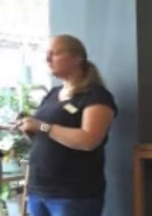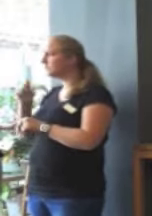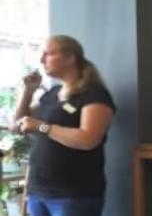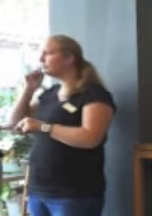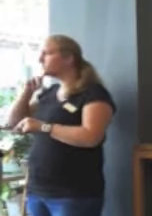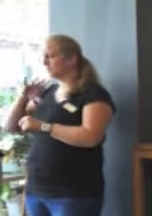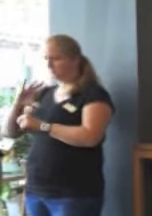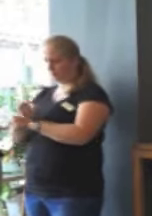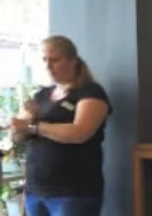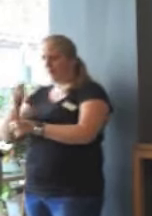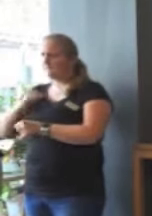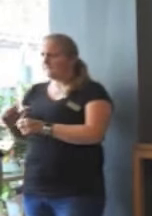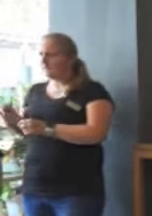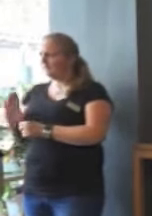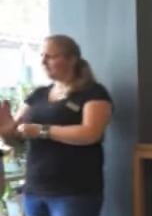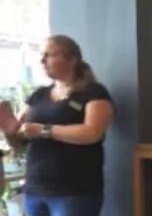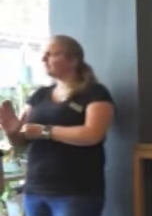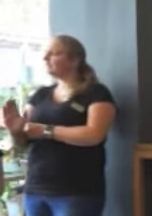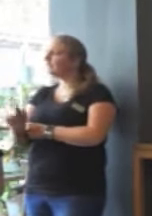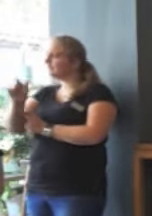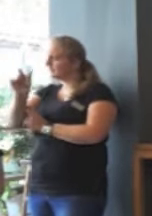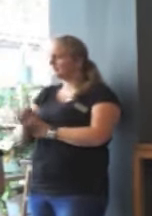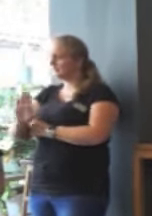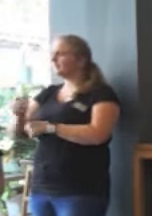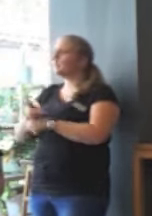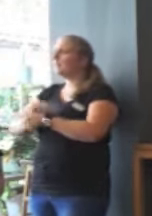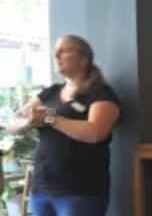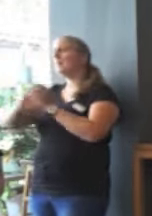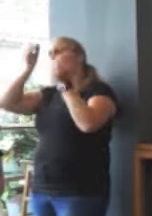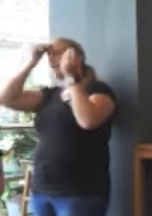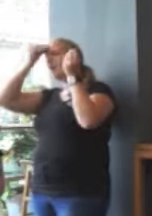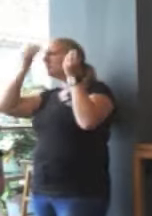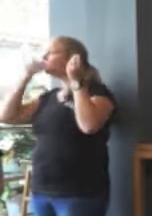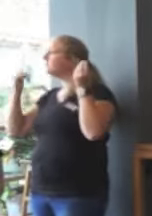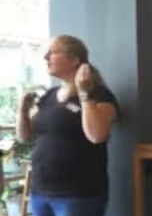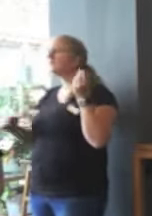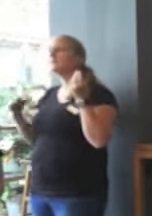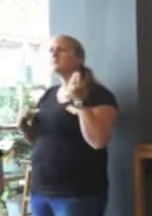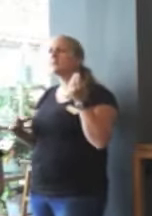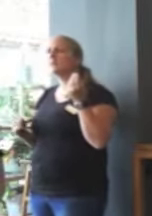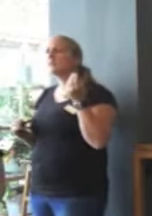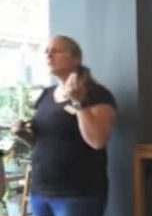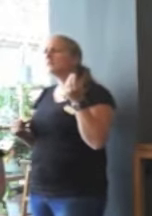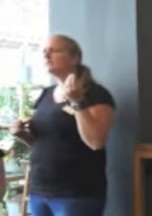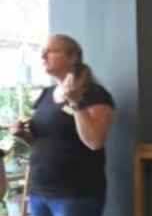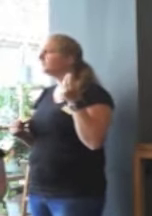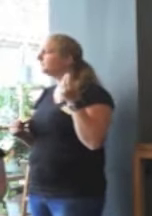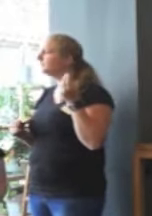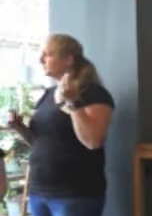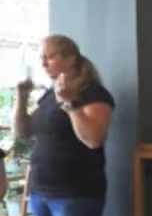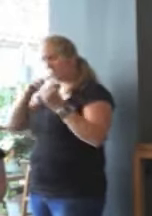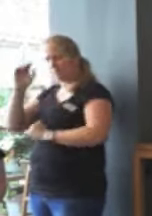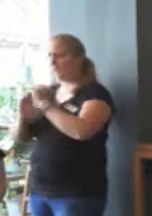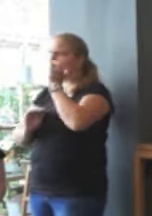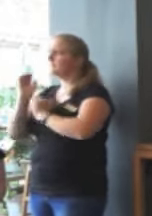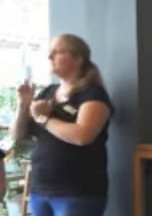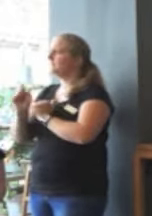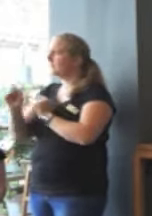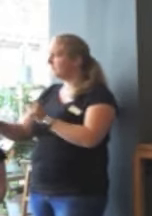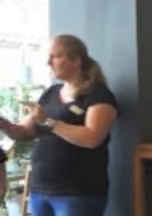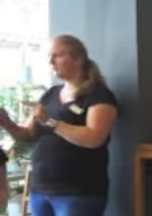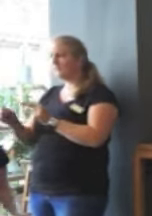tillvara det som personerna i fråga har lärt sig och man har heller inte kunnat hantera det faktum att många